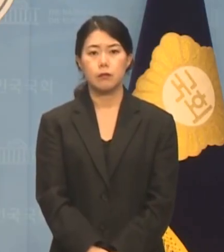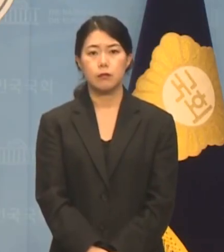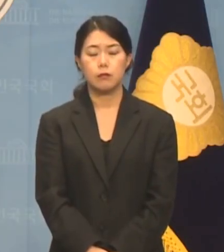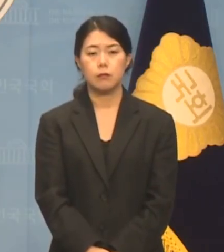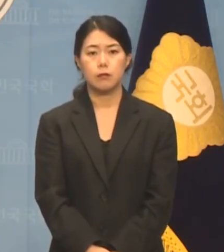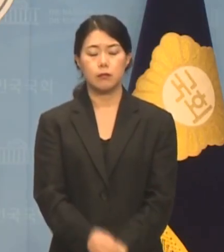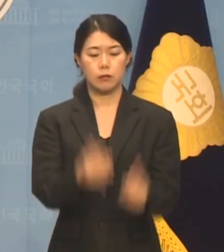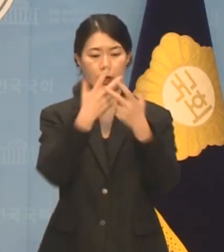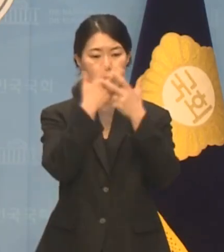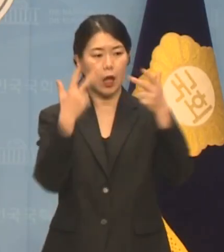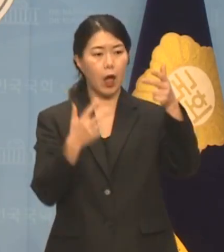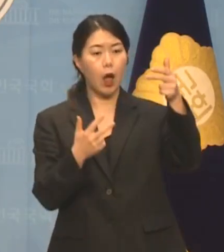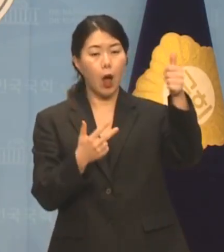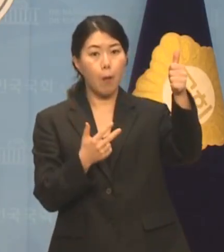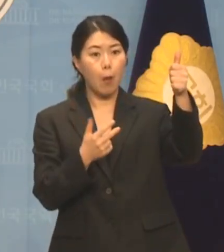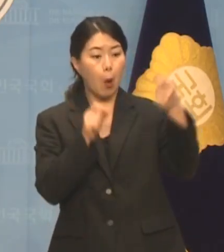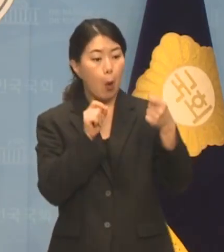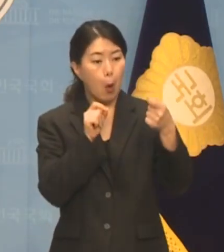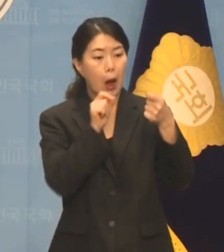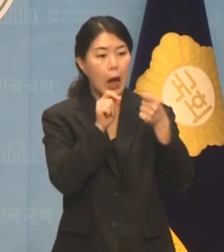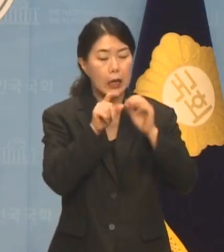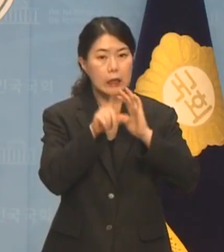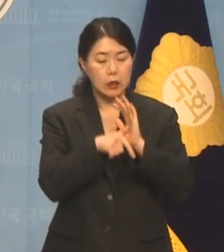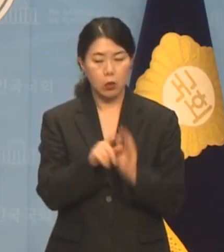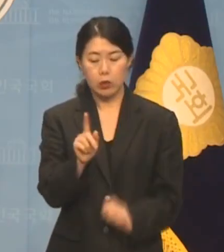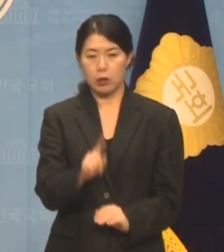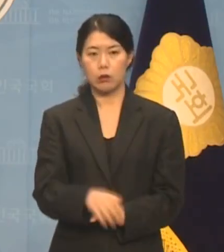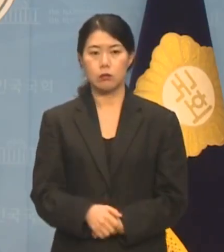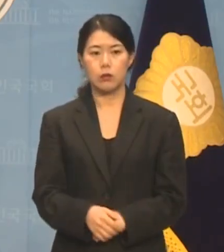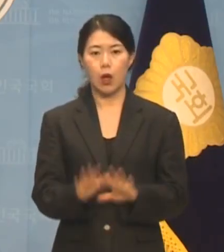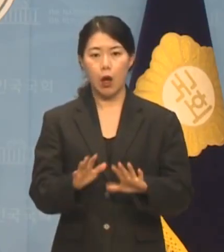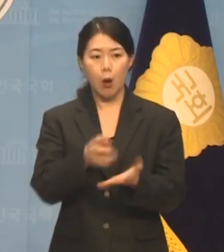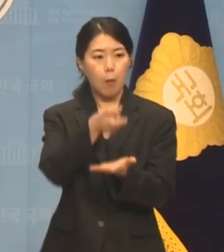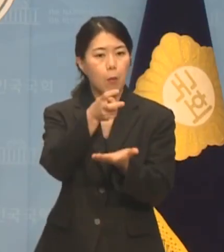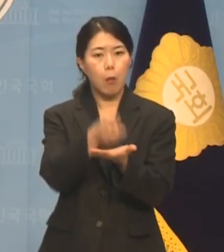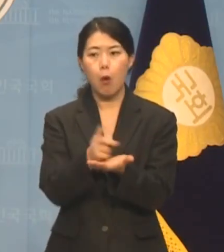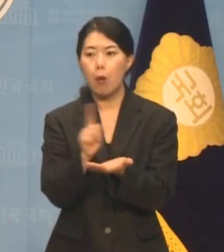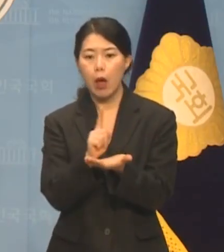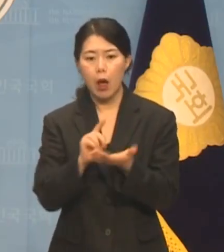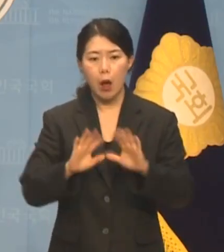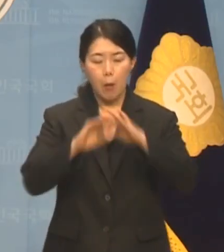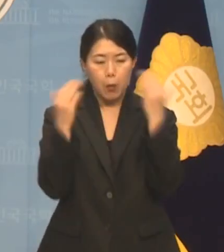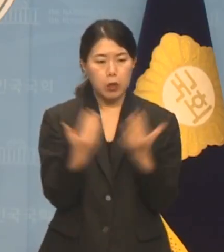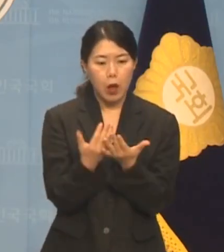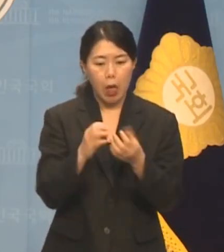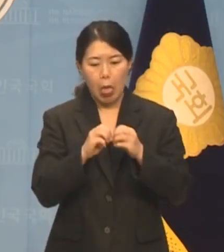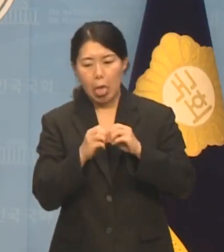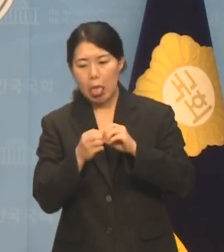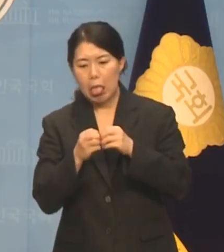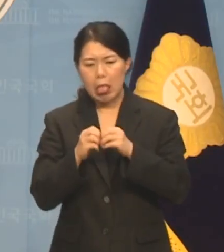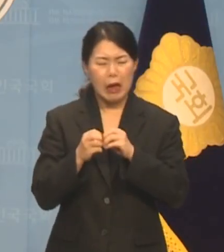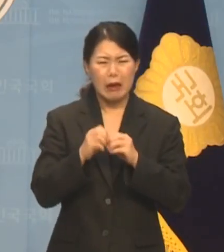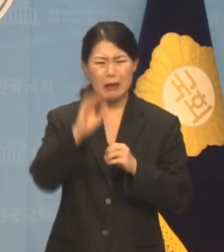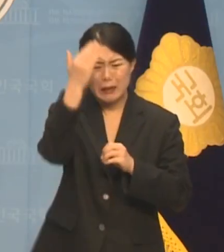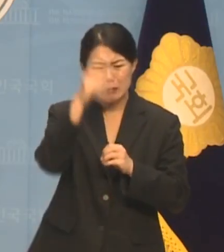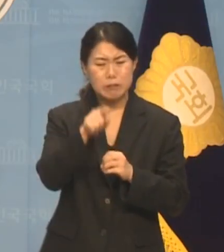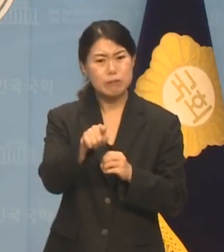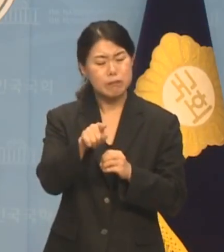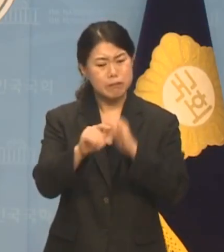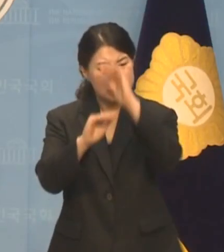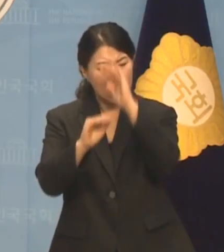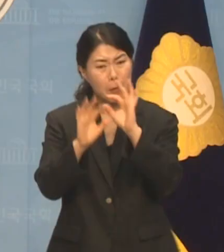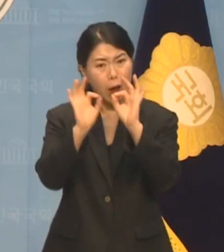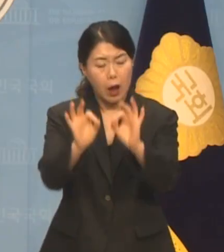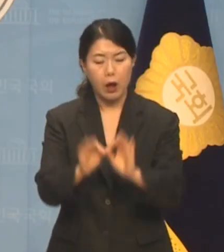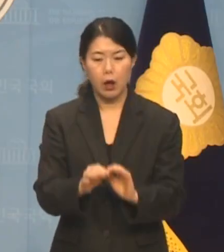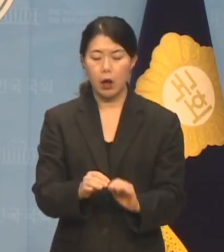이재명 대표 앞에만 서면 비틀어지고 휘어지고 쪼그라드는 사법정의를 목도하며